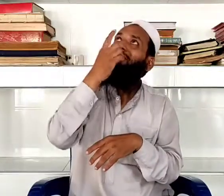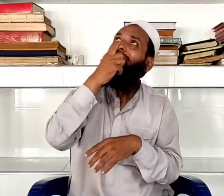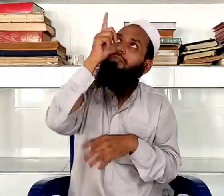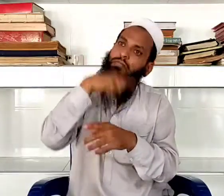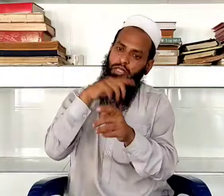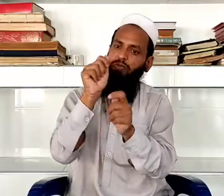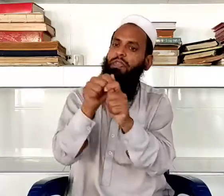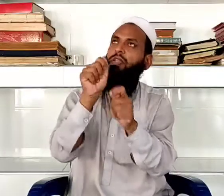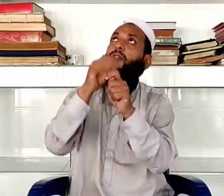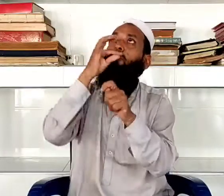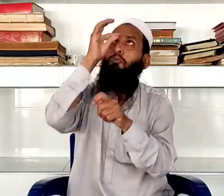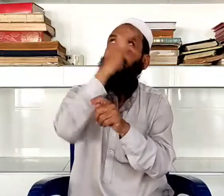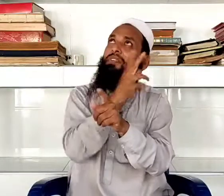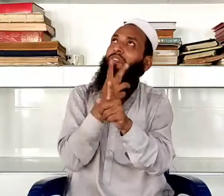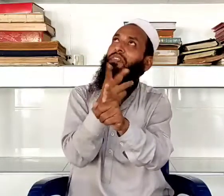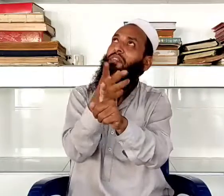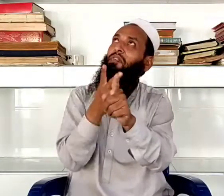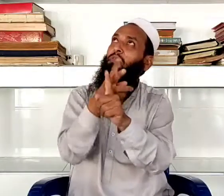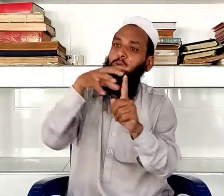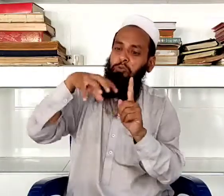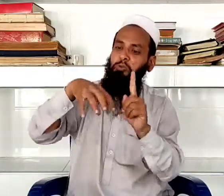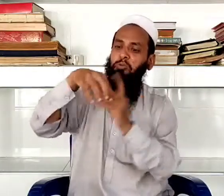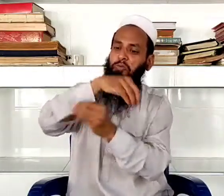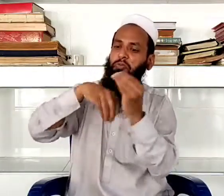बिन कुसई बिन किलाब बिन मुर्रा